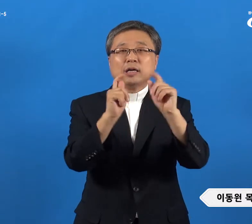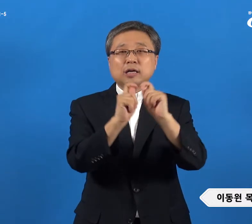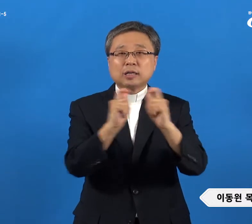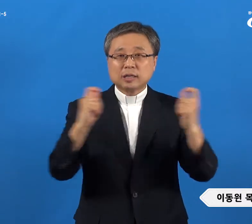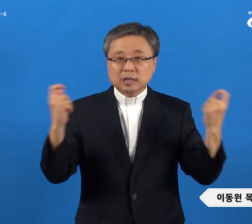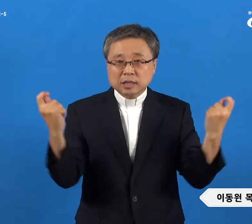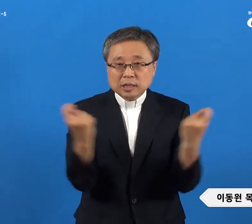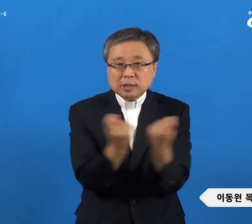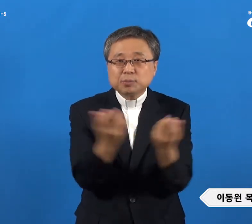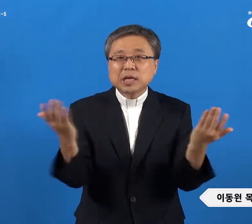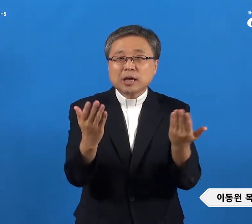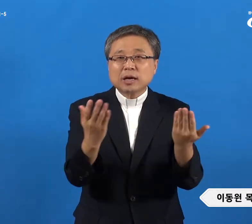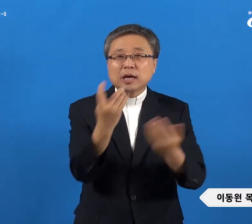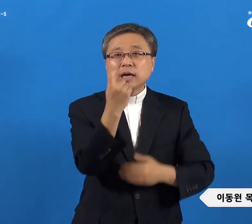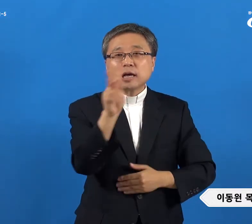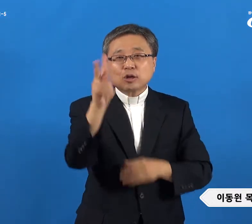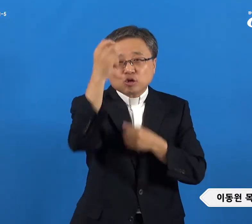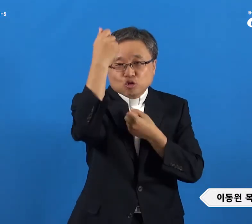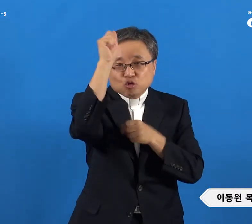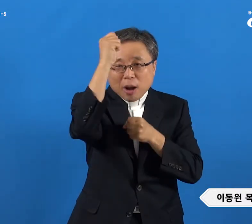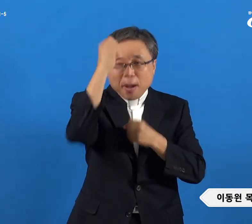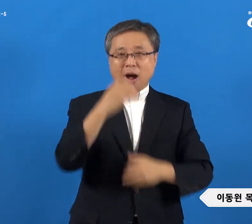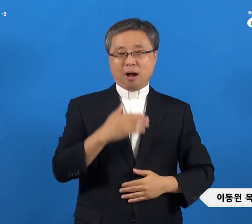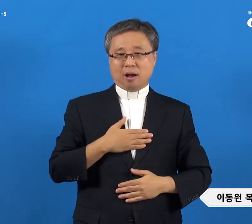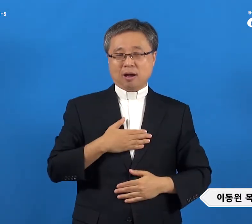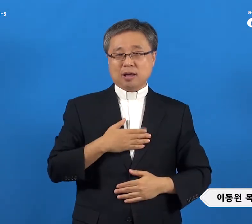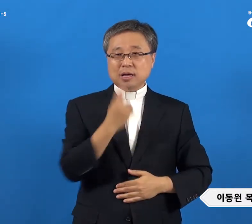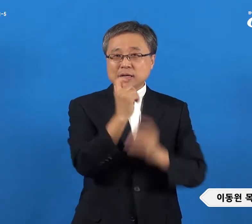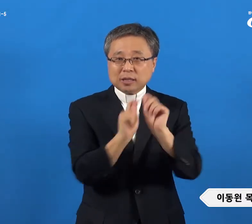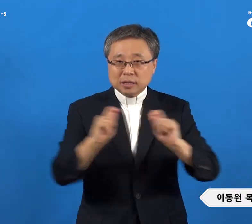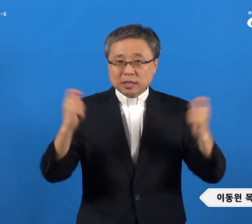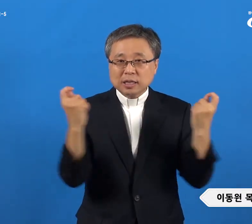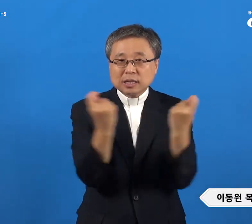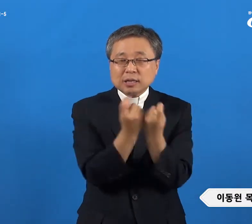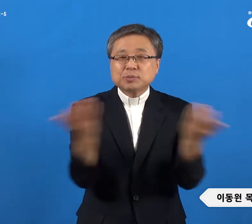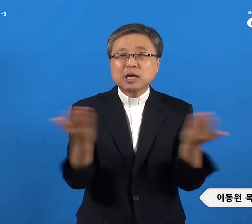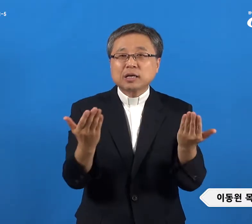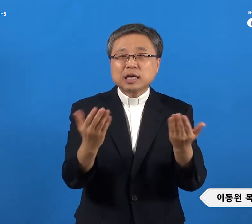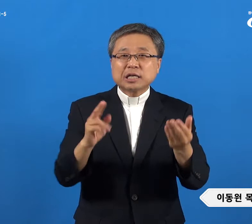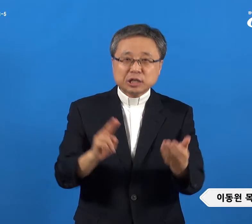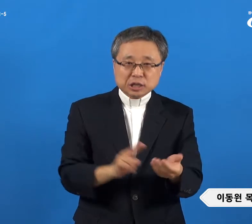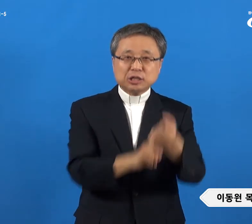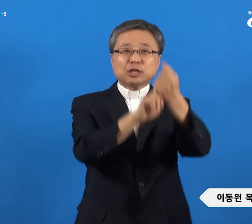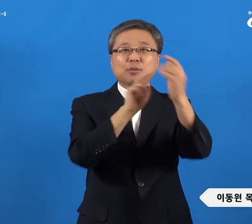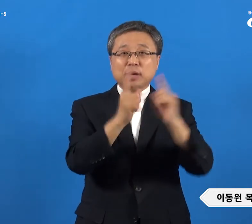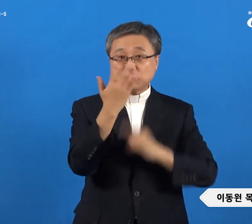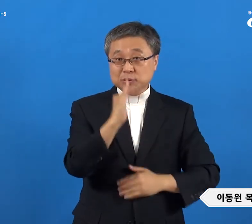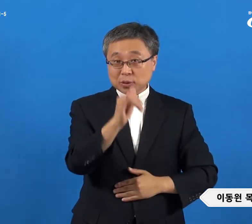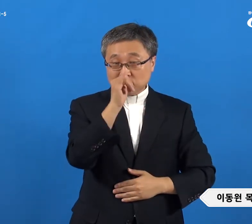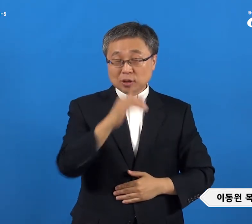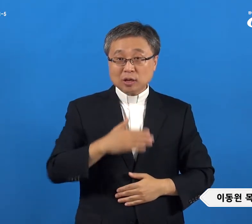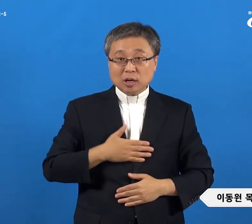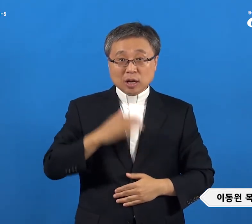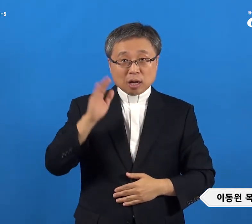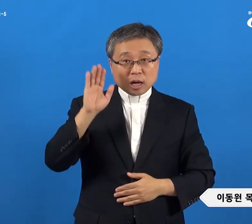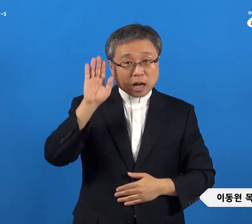사역의 드라마, 팀 사역의 기적이라고 할 수가 있을 것입니다. 우리는 앞으로 이제 2주 후, 꼭